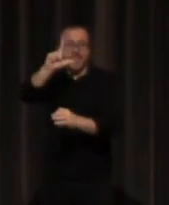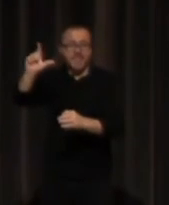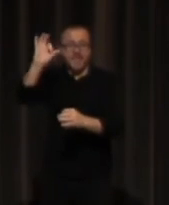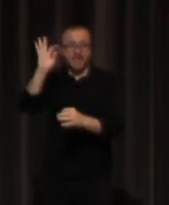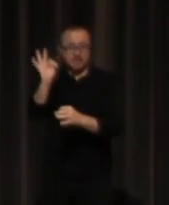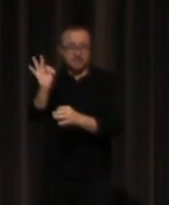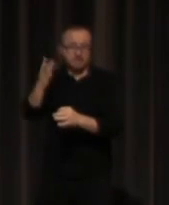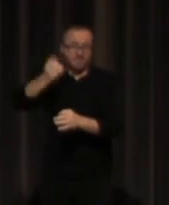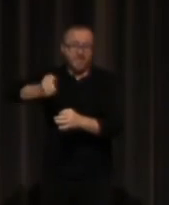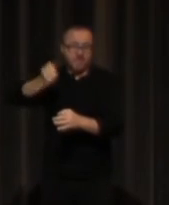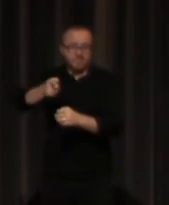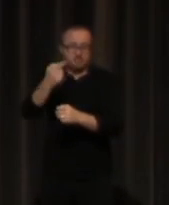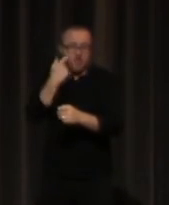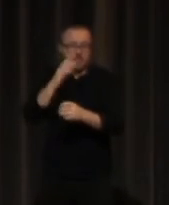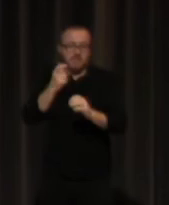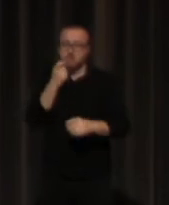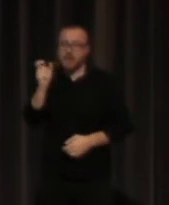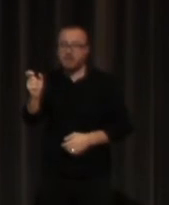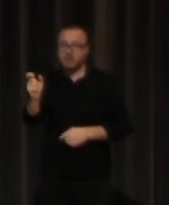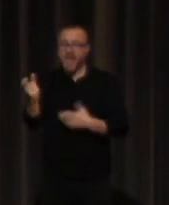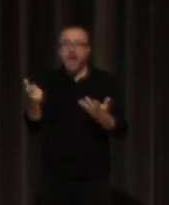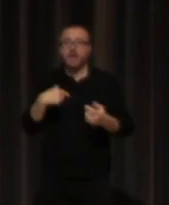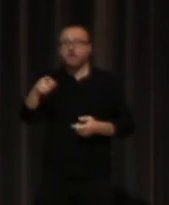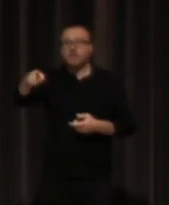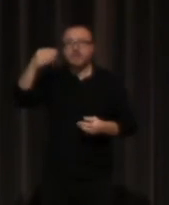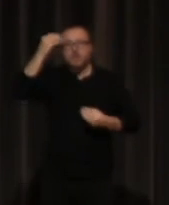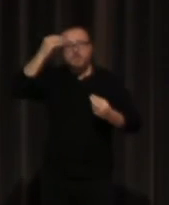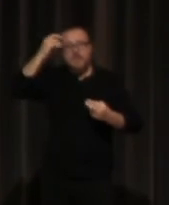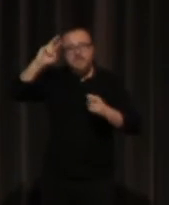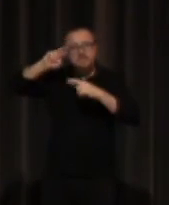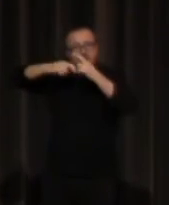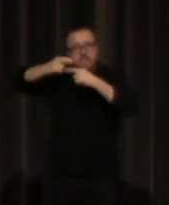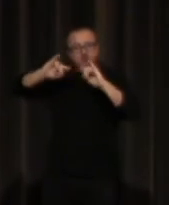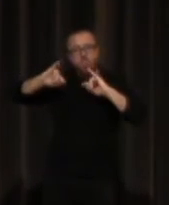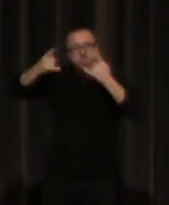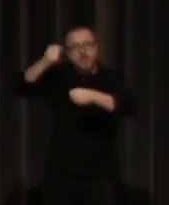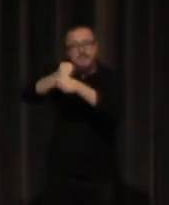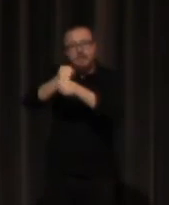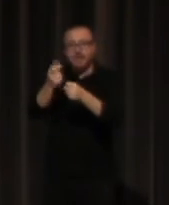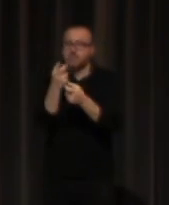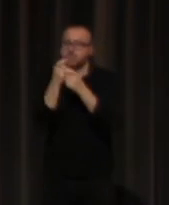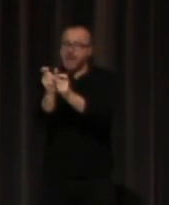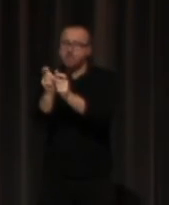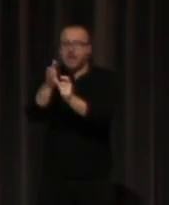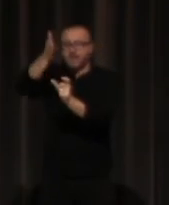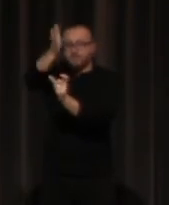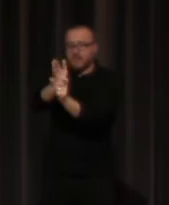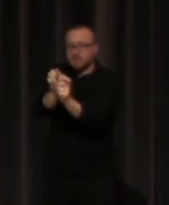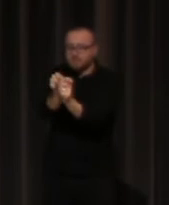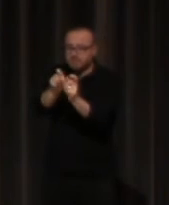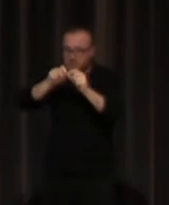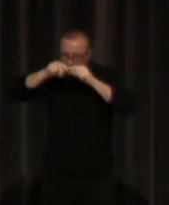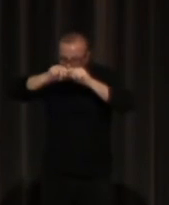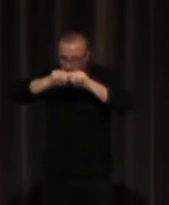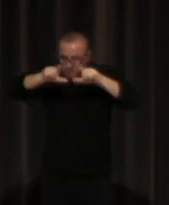prendre's llavors la molèstia de separar la paraula d'allò que aquesta paraula representa? Per què buscar